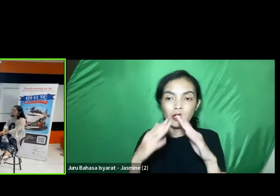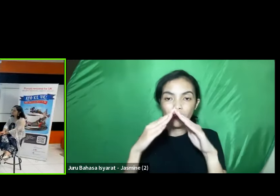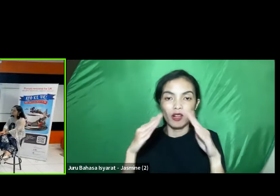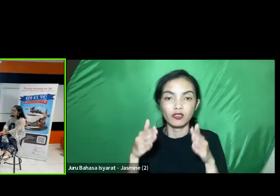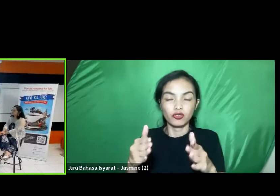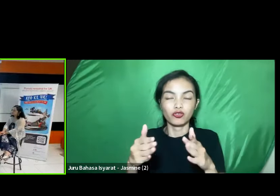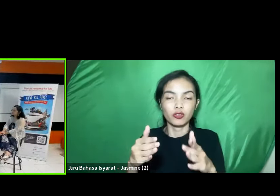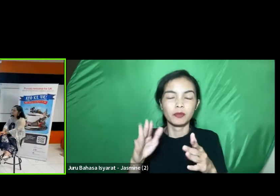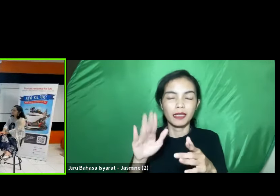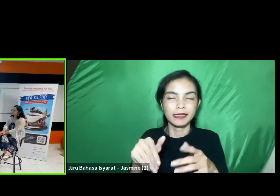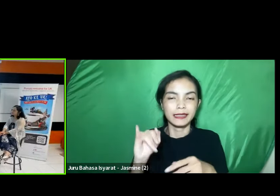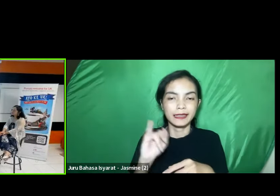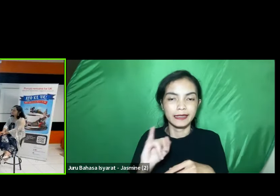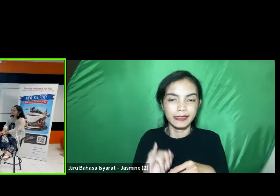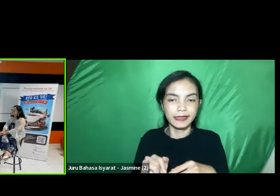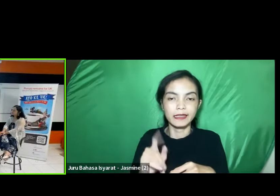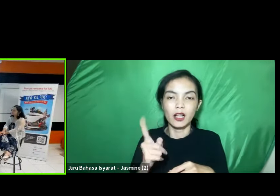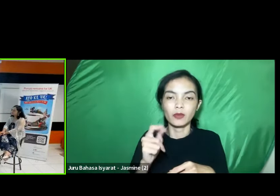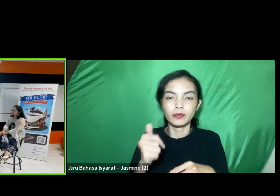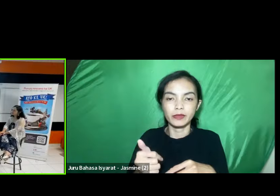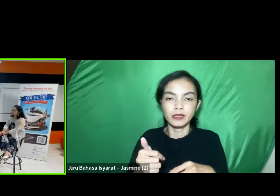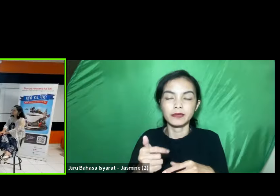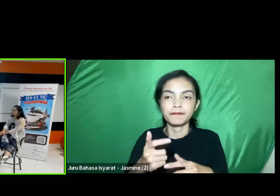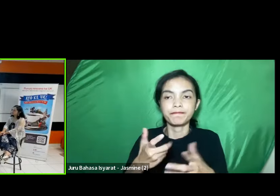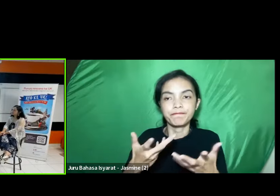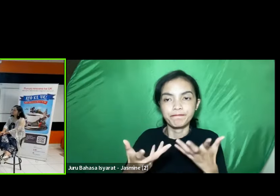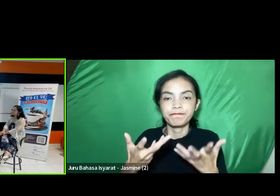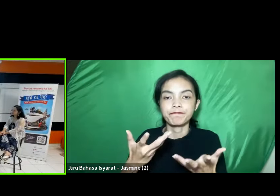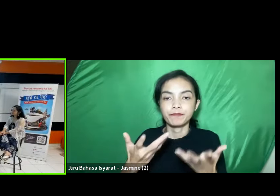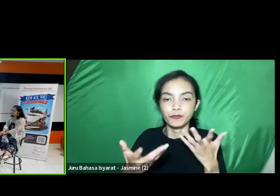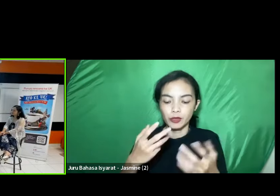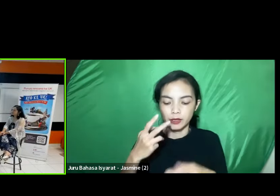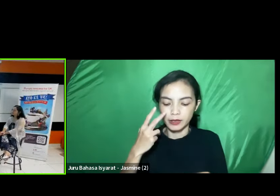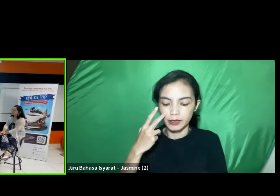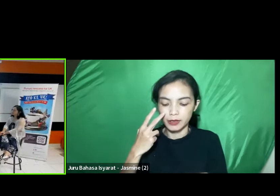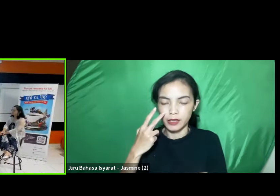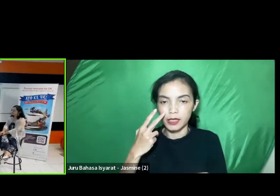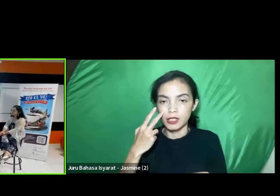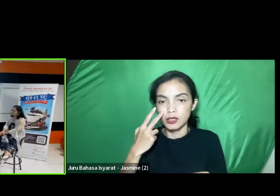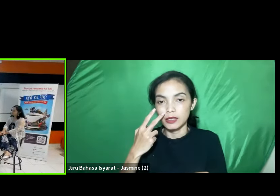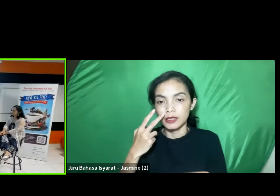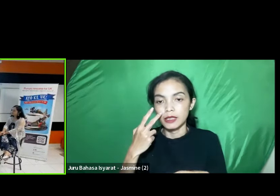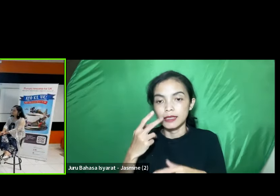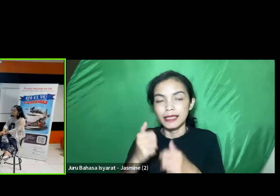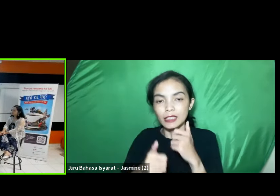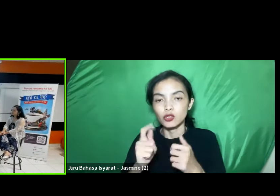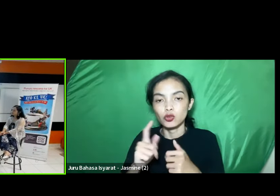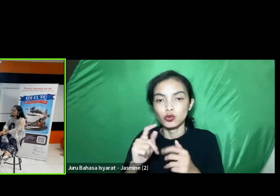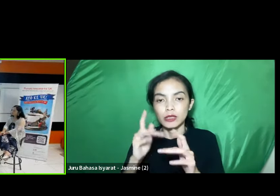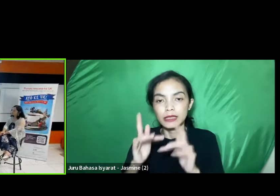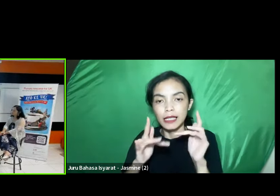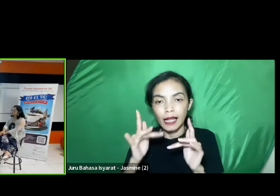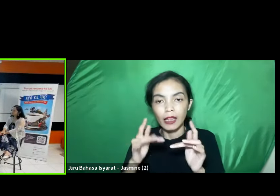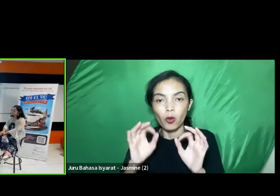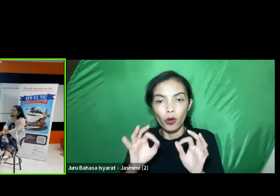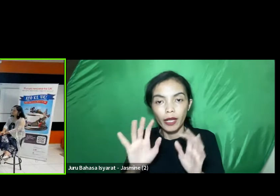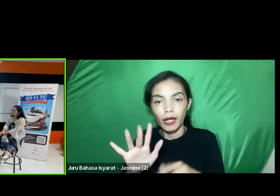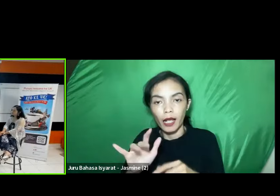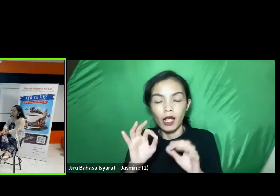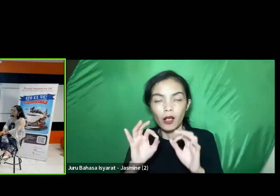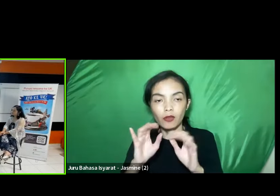terbaik gitu kalau bisa coba mencari coba dicek-cek Dul lah dites-tes dulu sebelumnya em